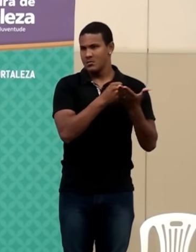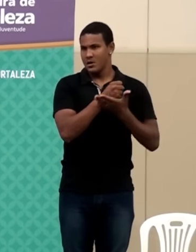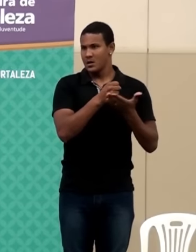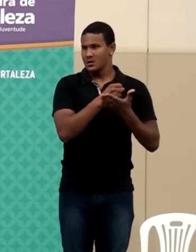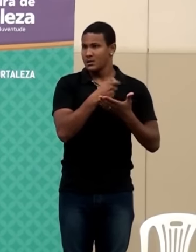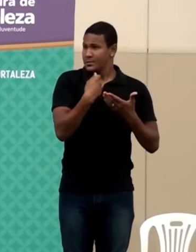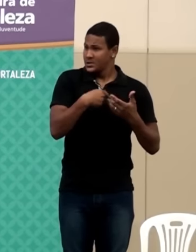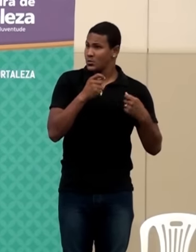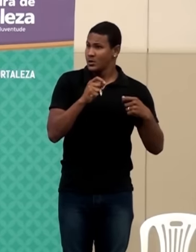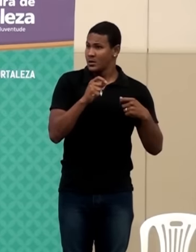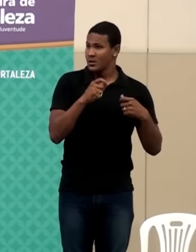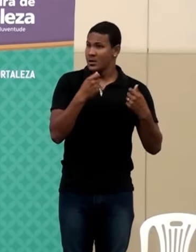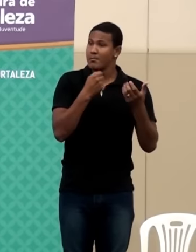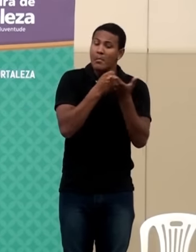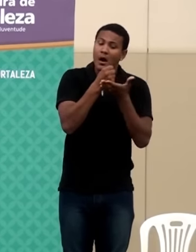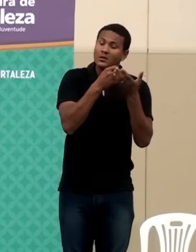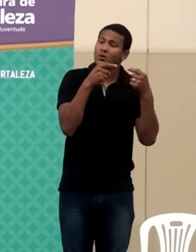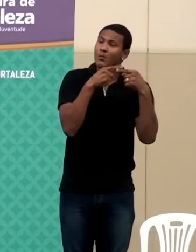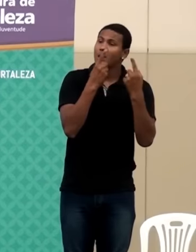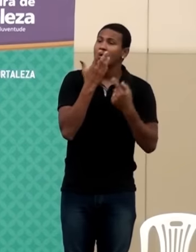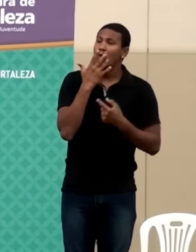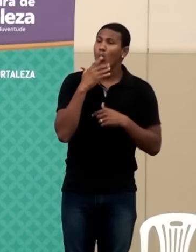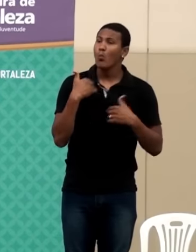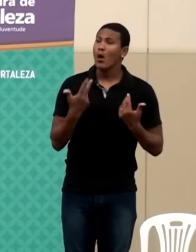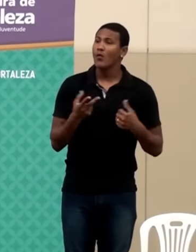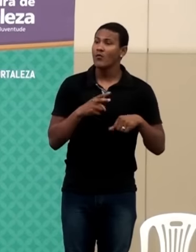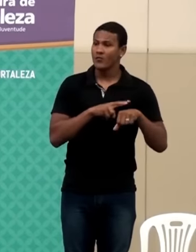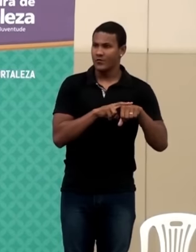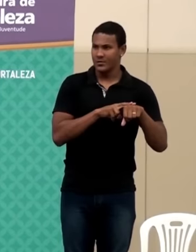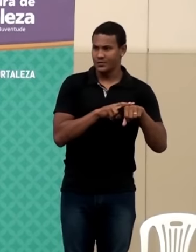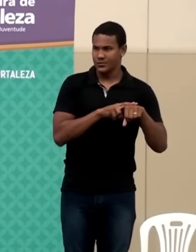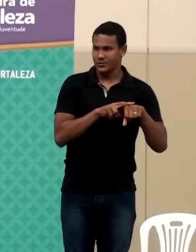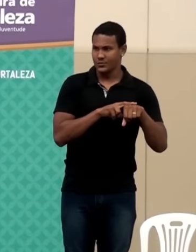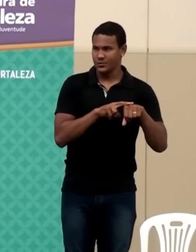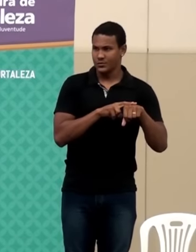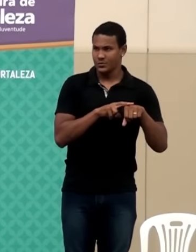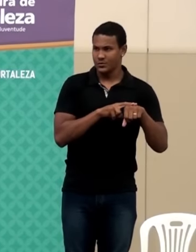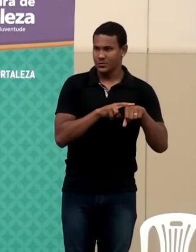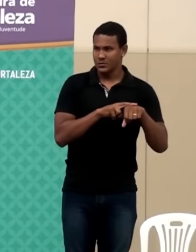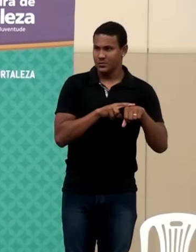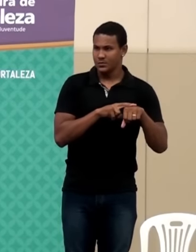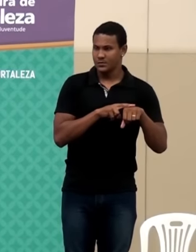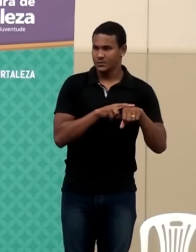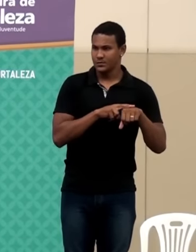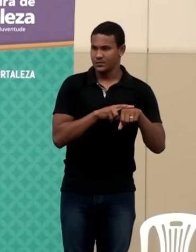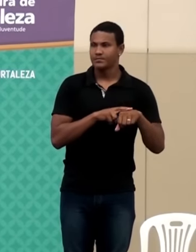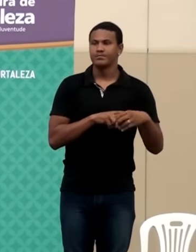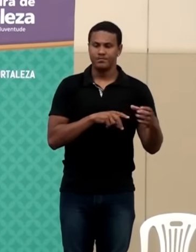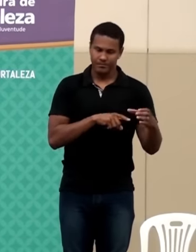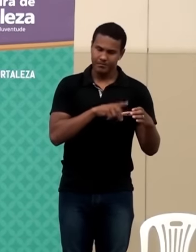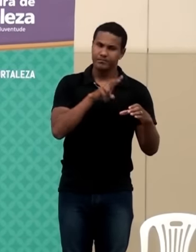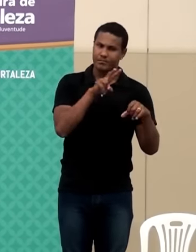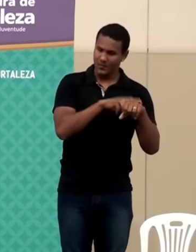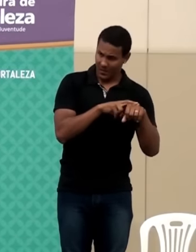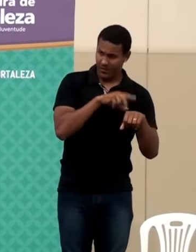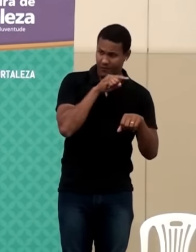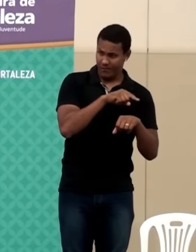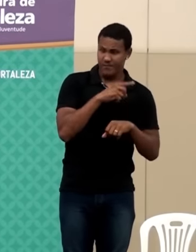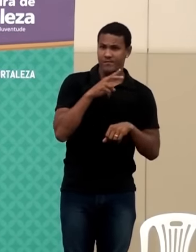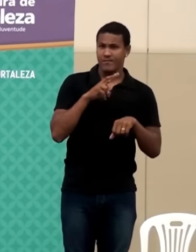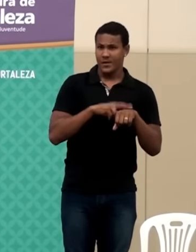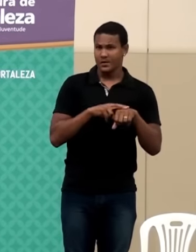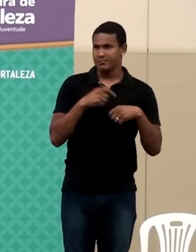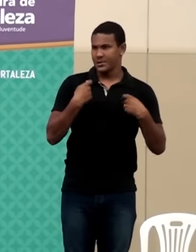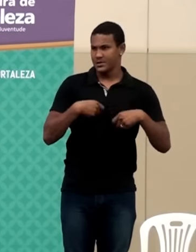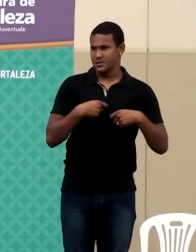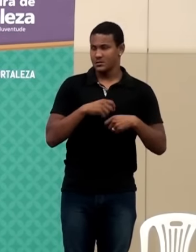básico? Verde. Então, no tubo A, que tem KOH, qual é a cor que vai ficar? Verde.